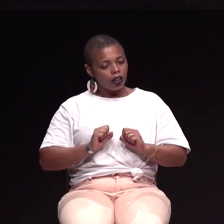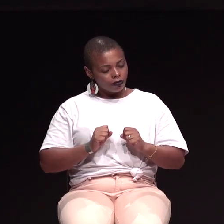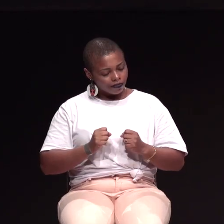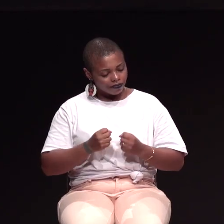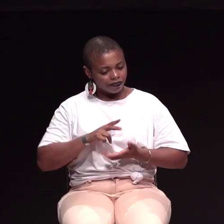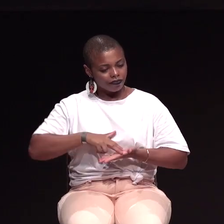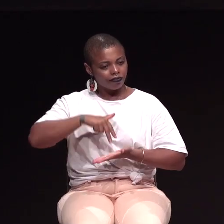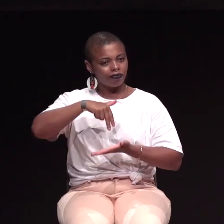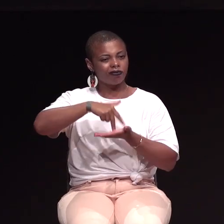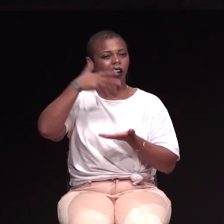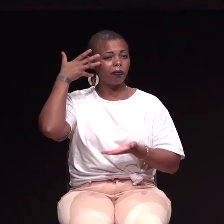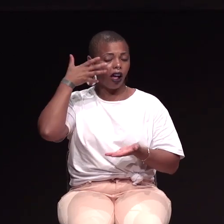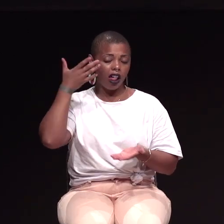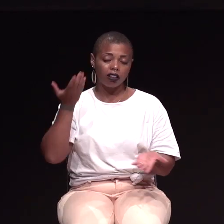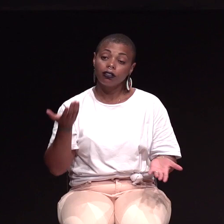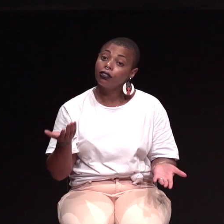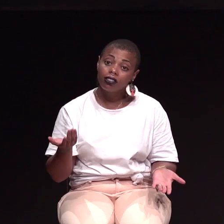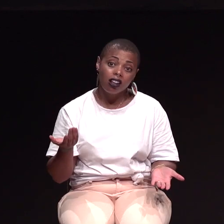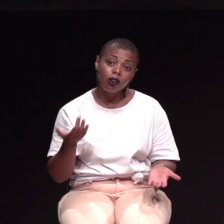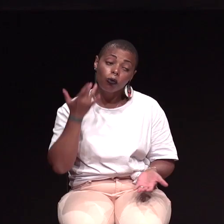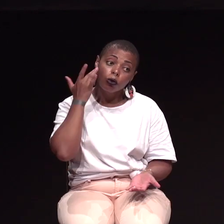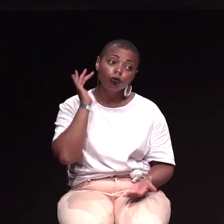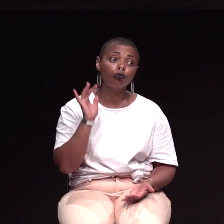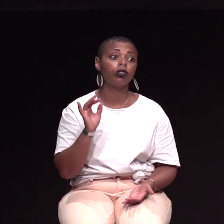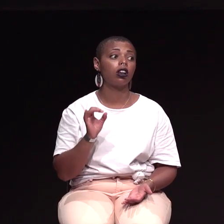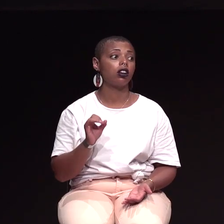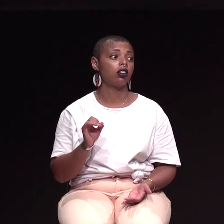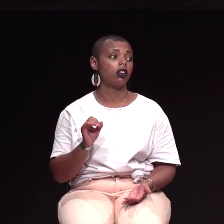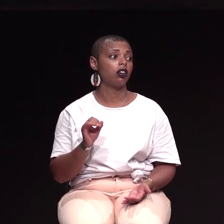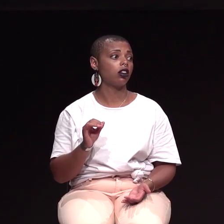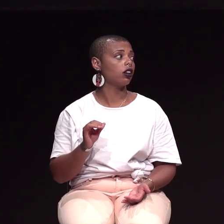fazer. Então, não sei se isso